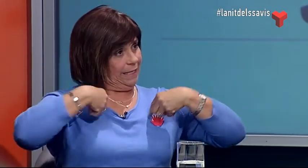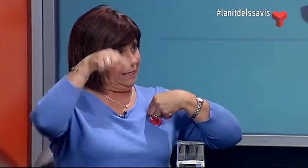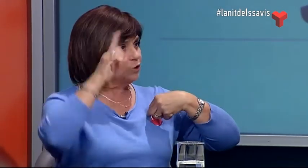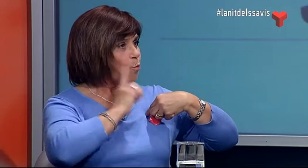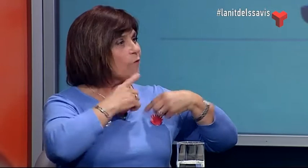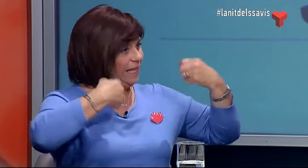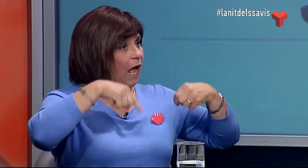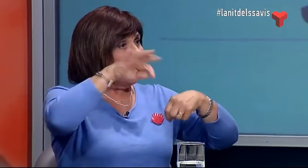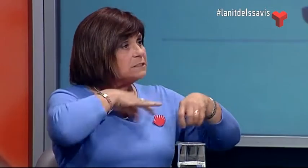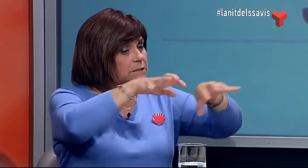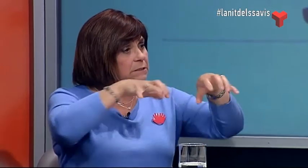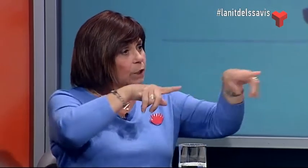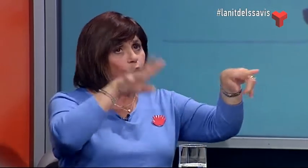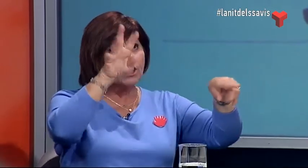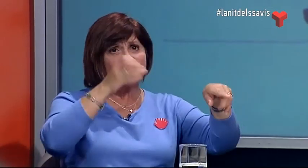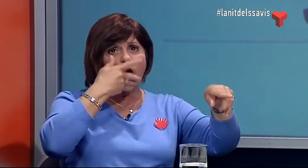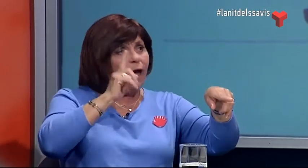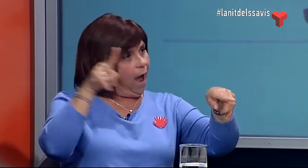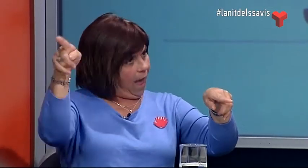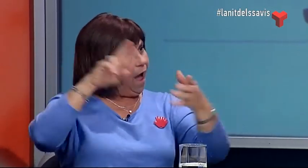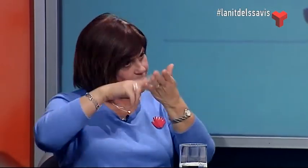anem millor. Al teatre, per exemple, sí que